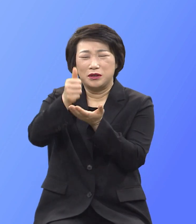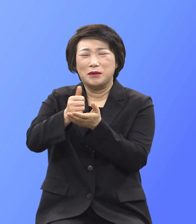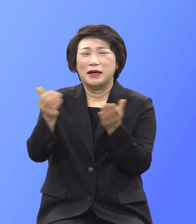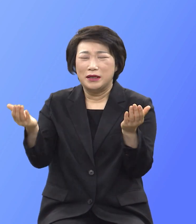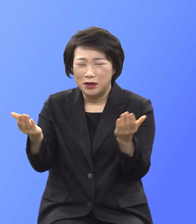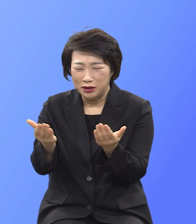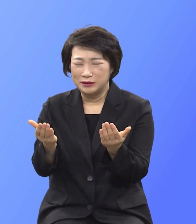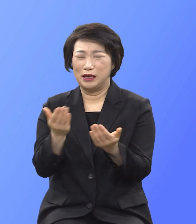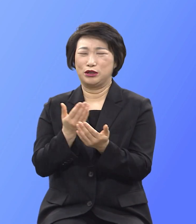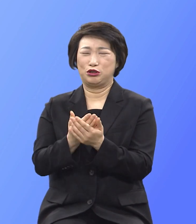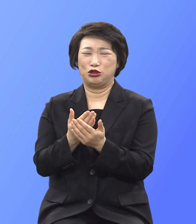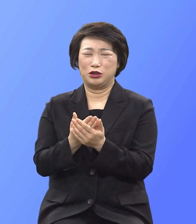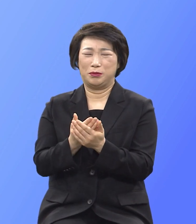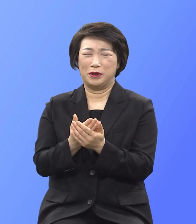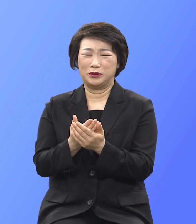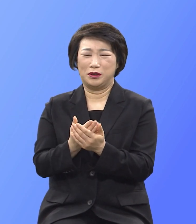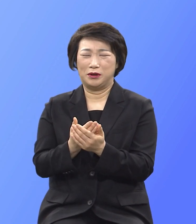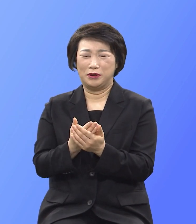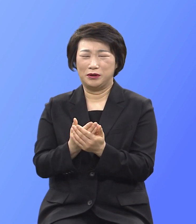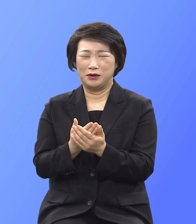성령이 역사하옵소서.